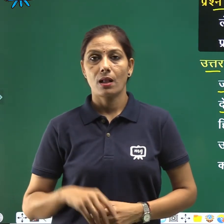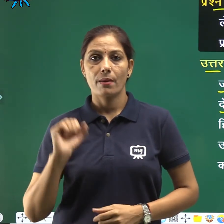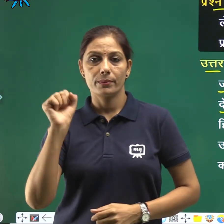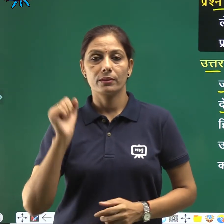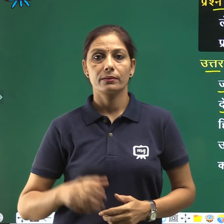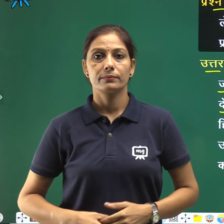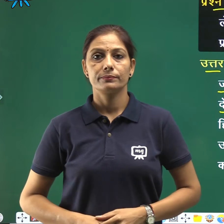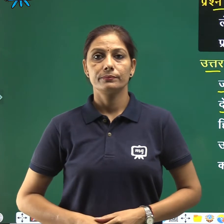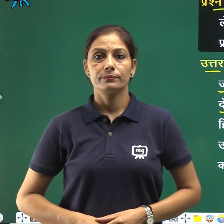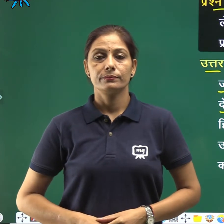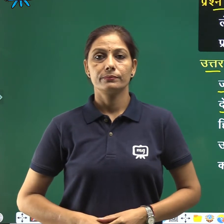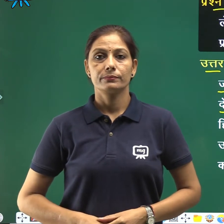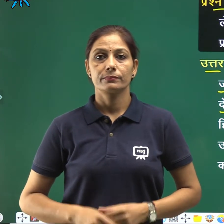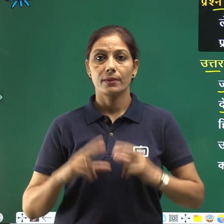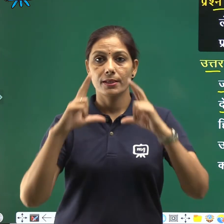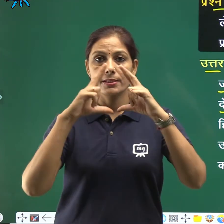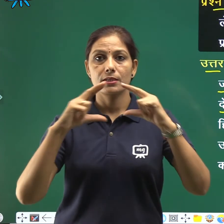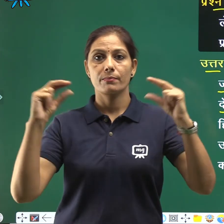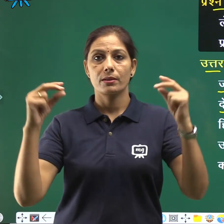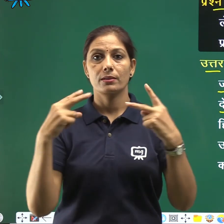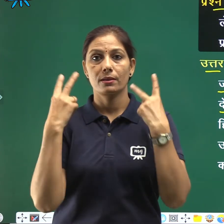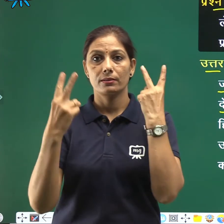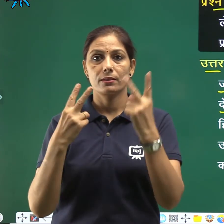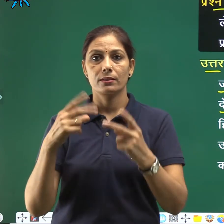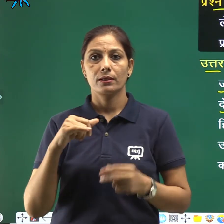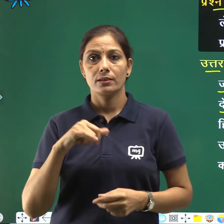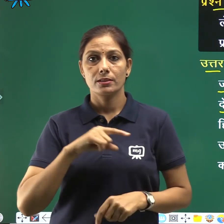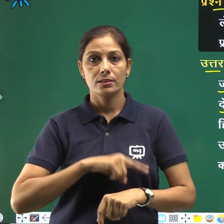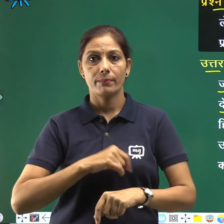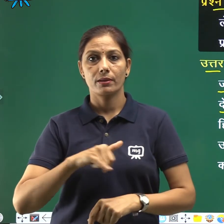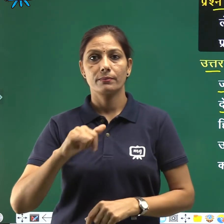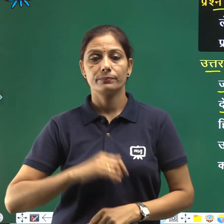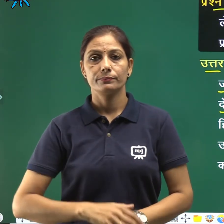अपनी जापान यात्रा के दौरान